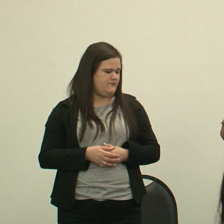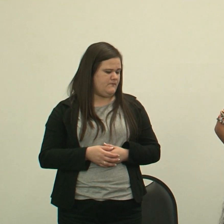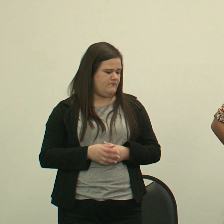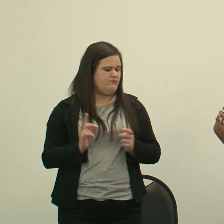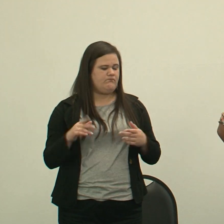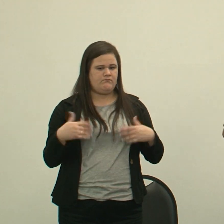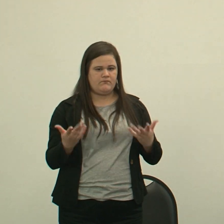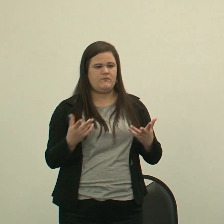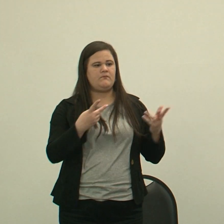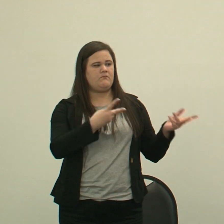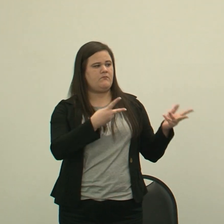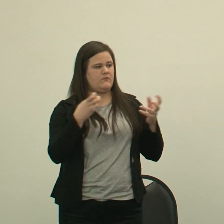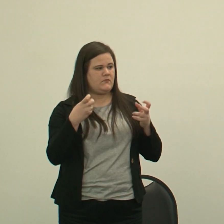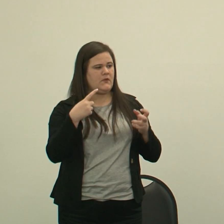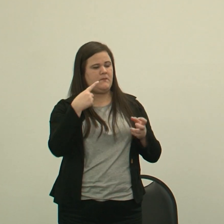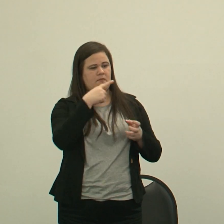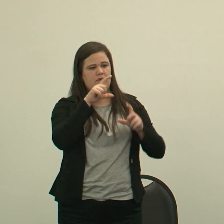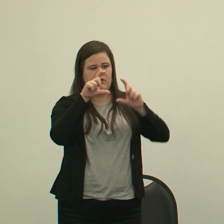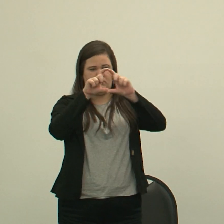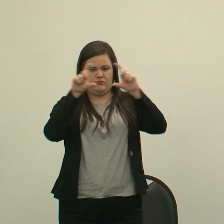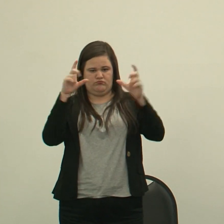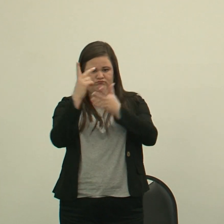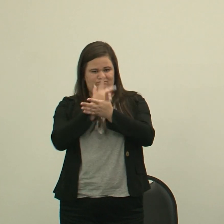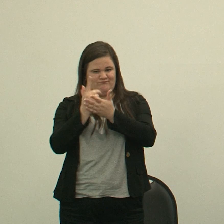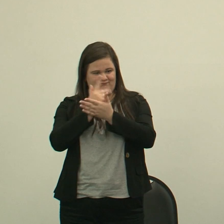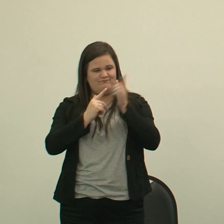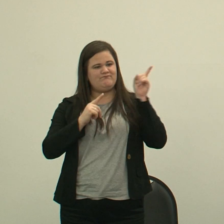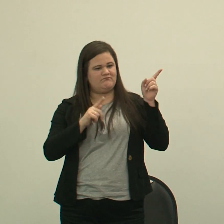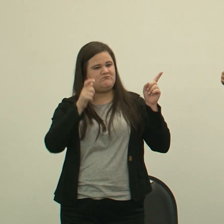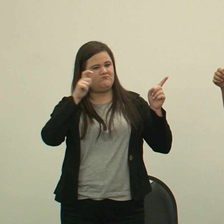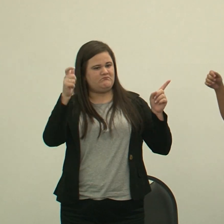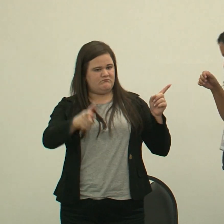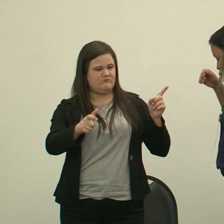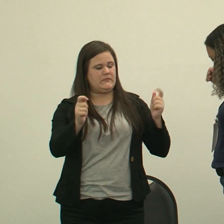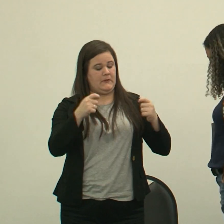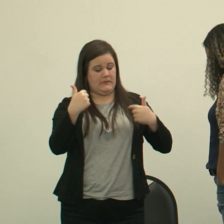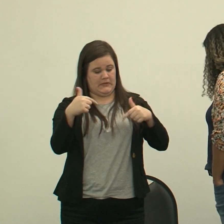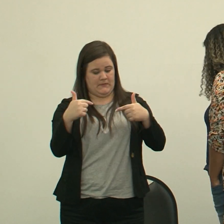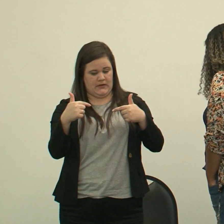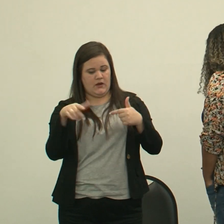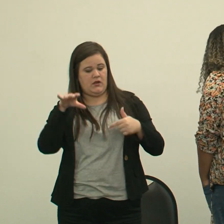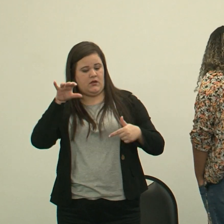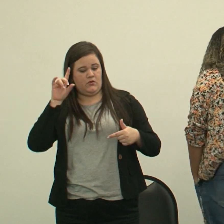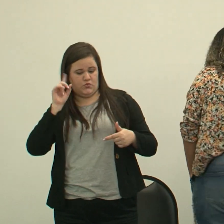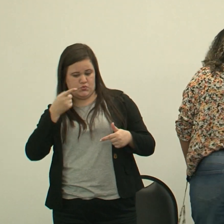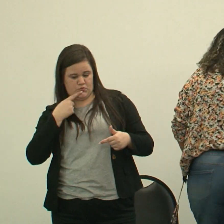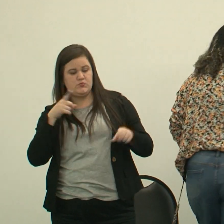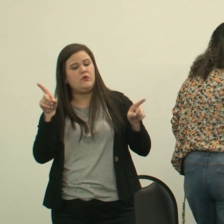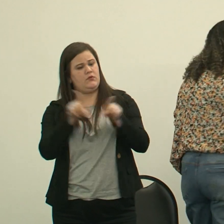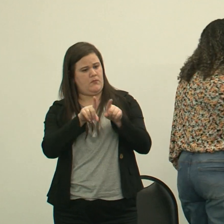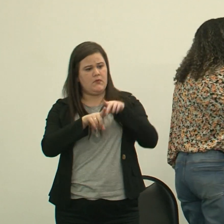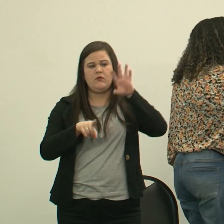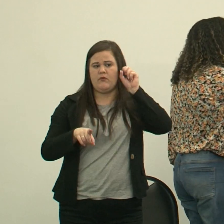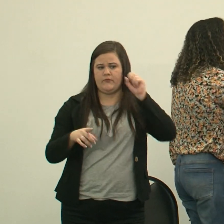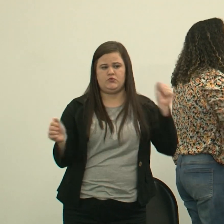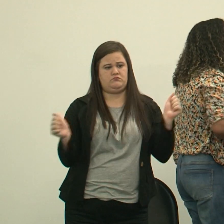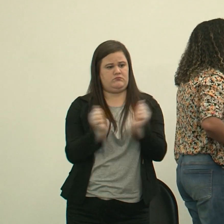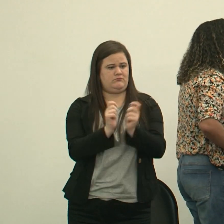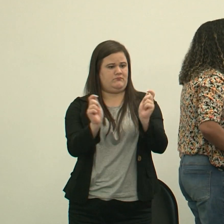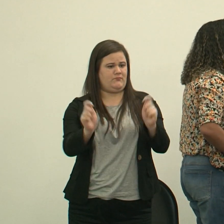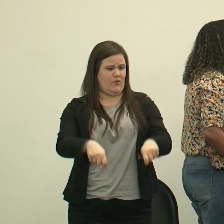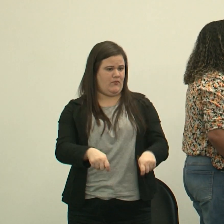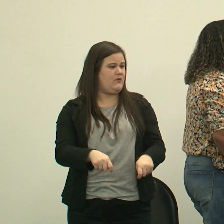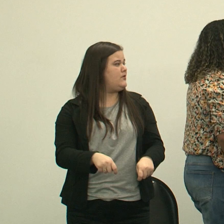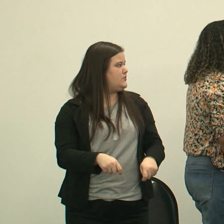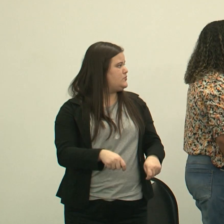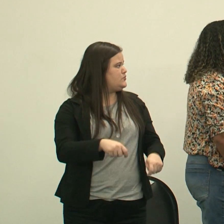Repara que essas tirinhas, elas são interessantes de serem trabalhadas tanto com alunos surdos quanto com alunos ouvintes, né? E